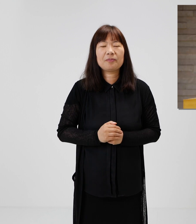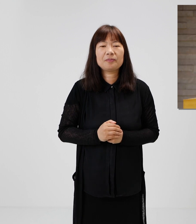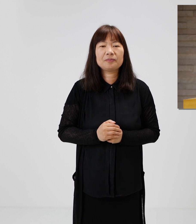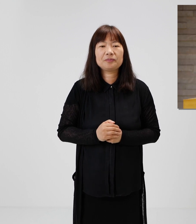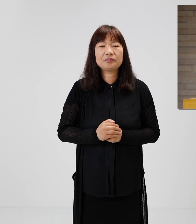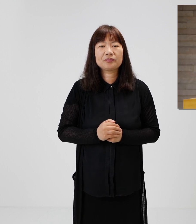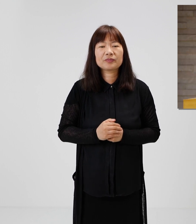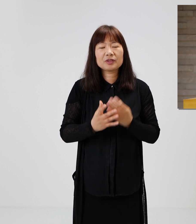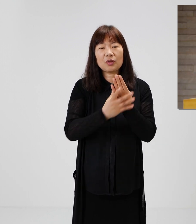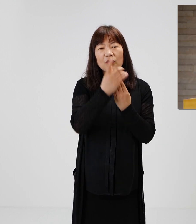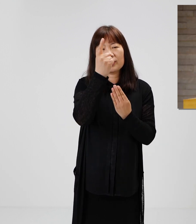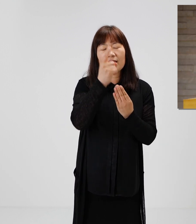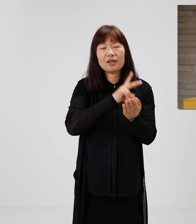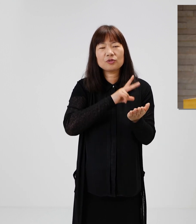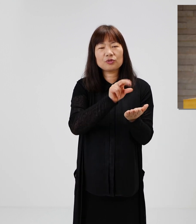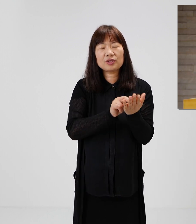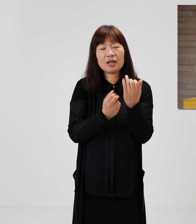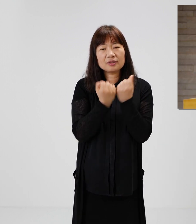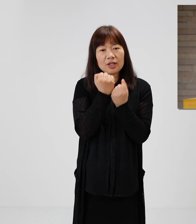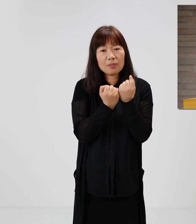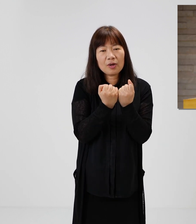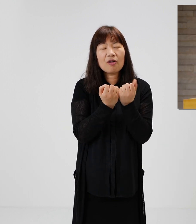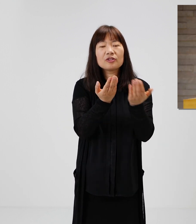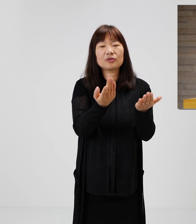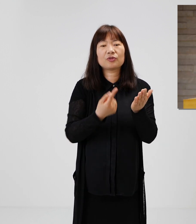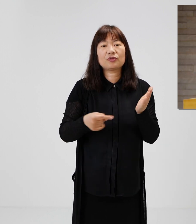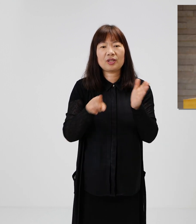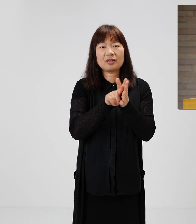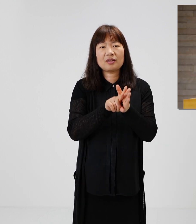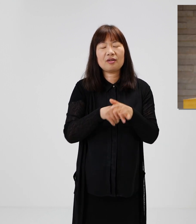어떤 통일된 주제를 설명하기 위해서